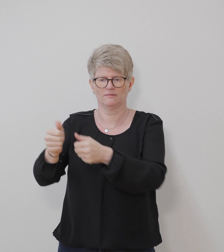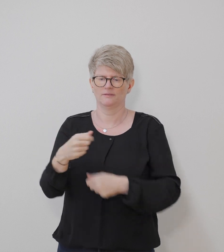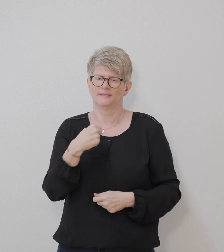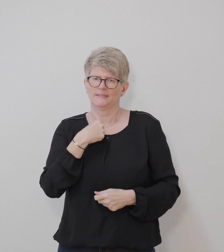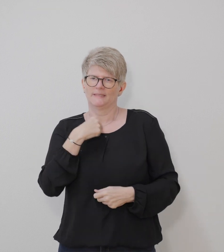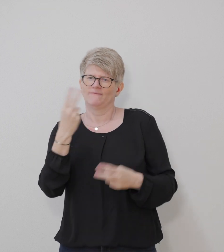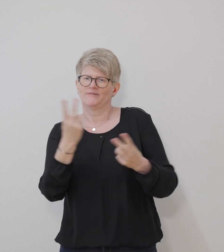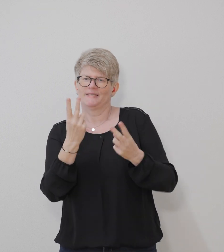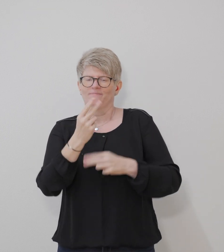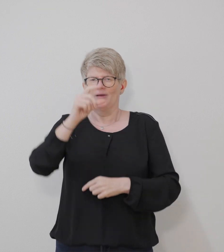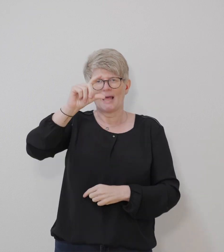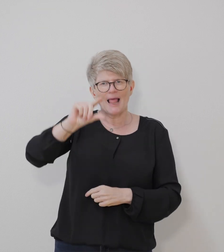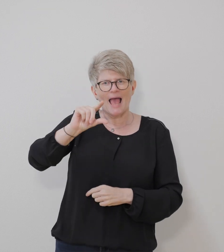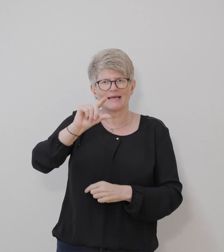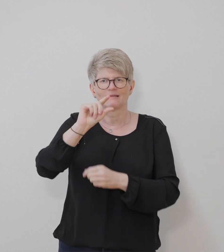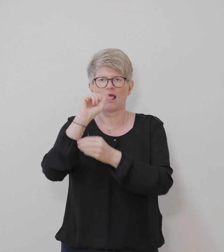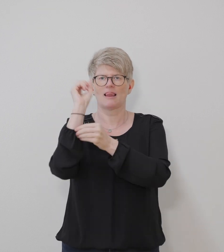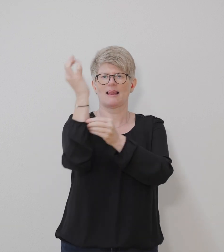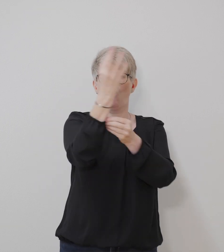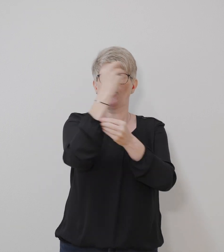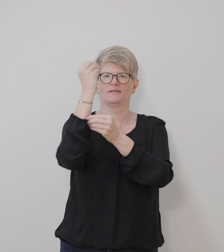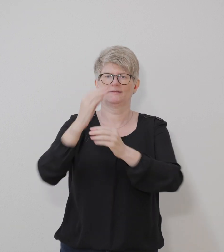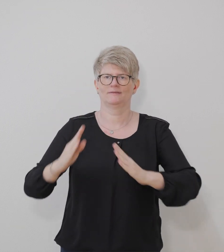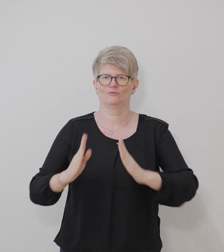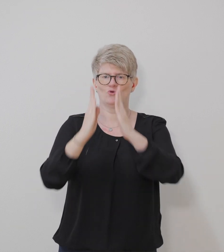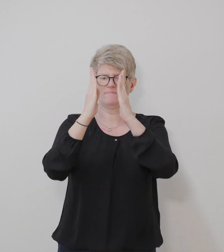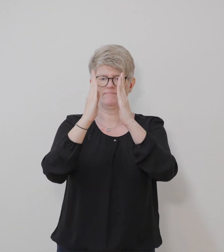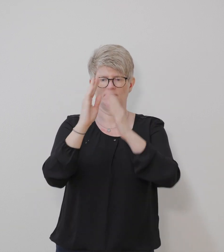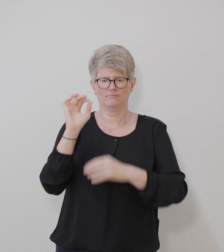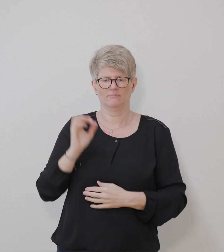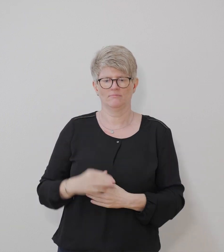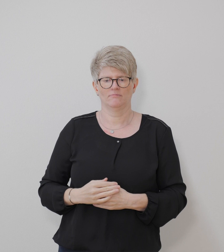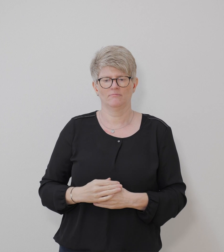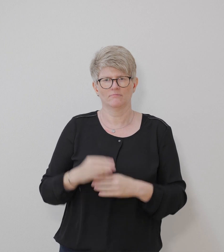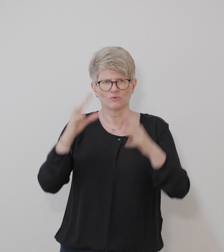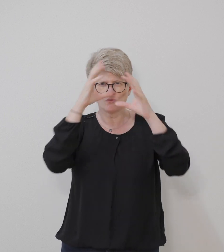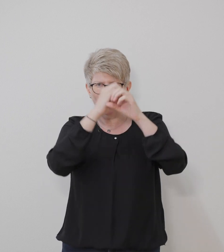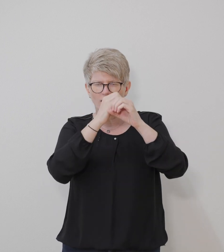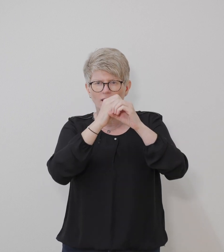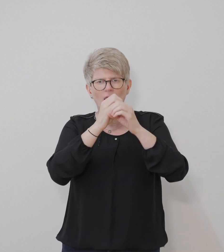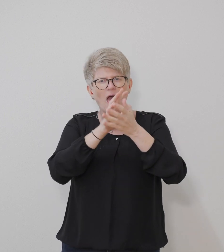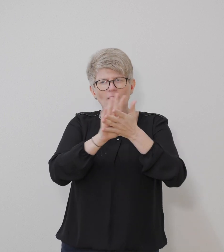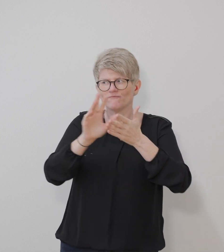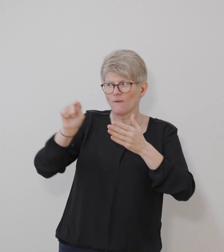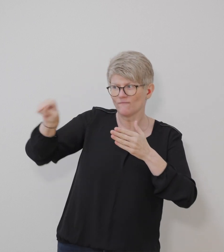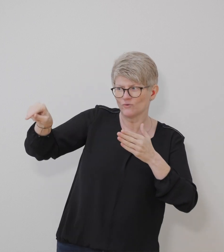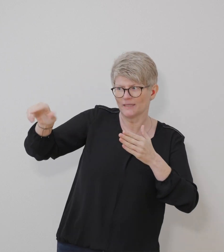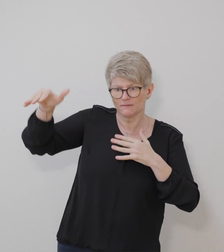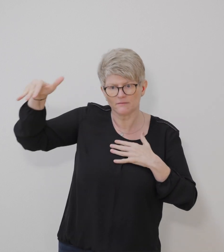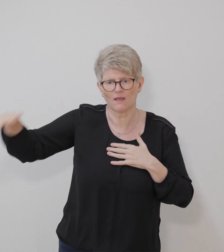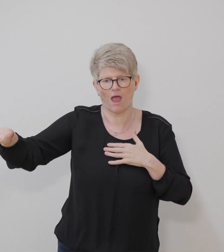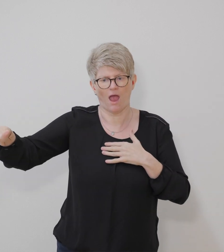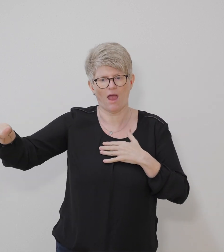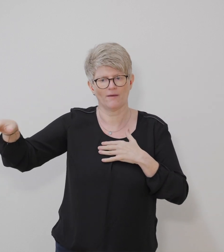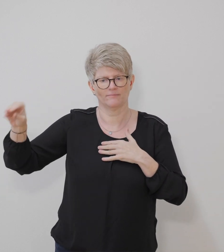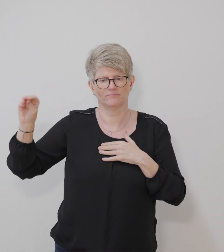verlangen. Der zuhörte und ihn unterstützte, wo er sonst keine Unterstützung fand. So habe